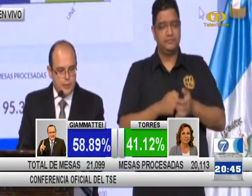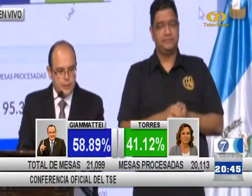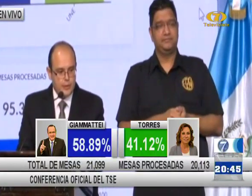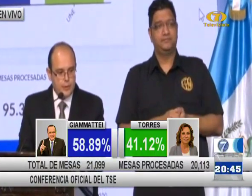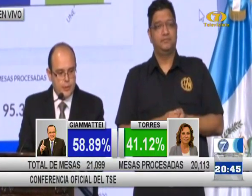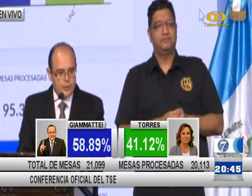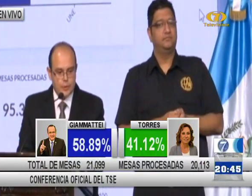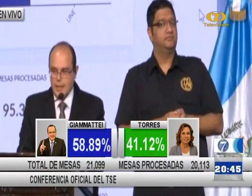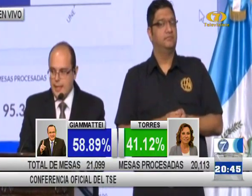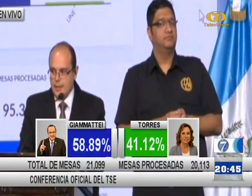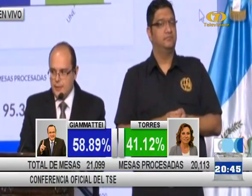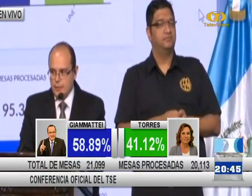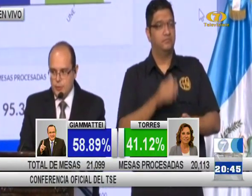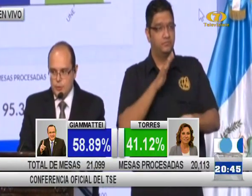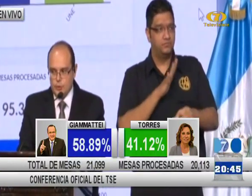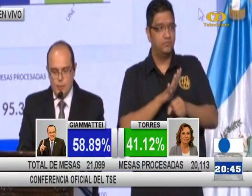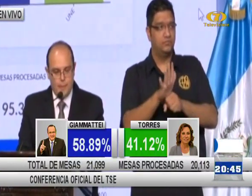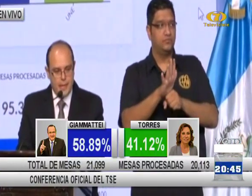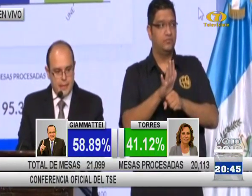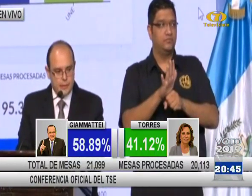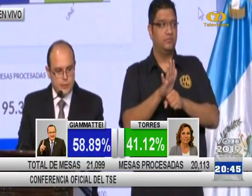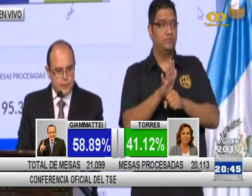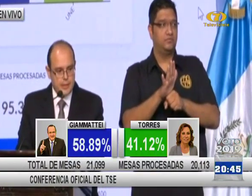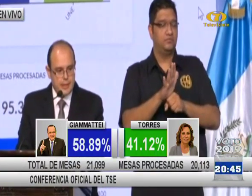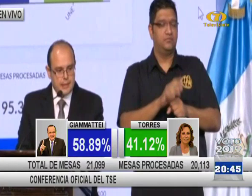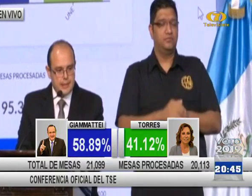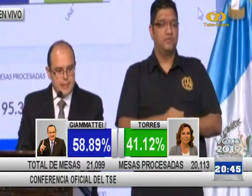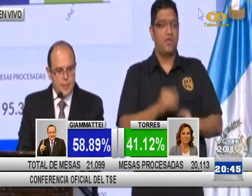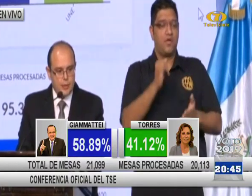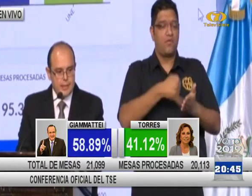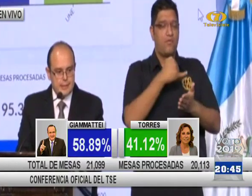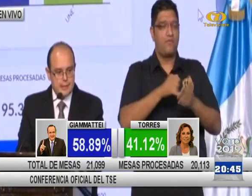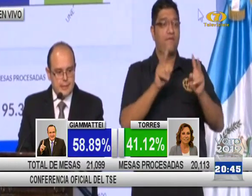4.67%. Total de votos válidos,